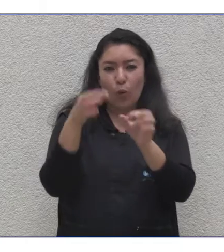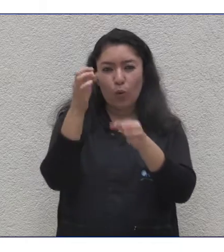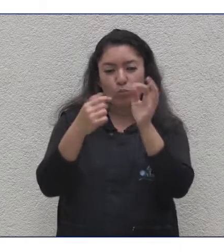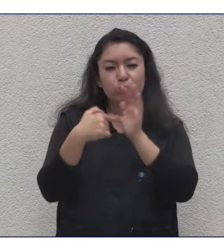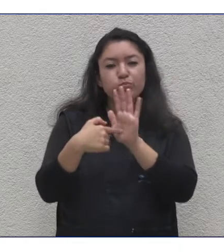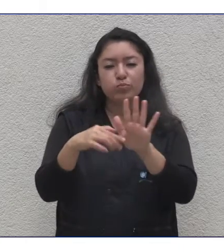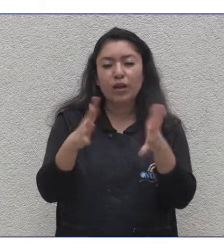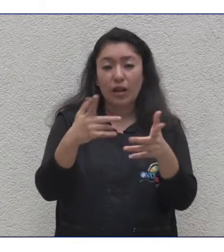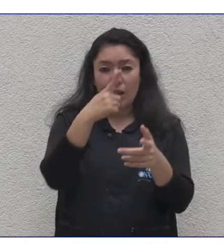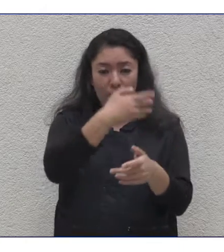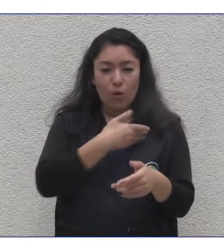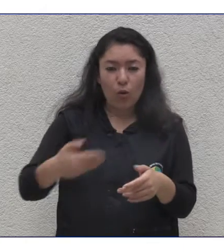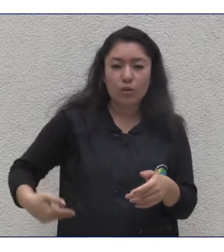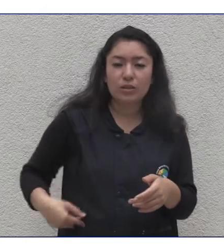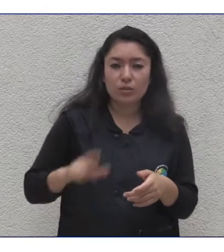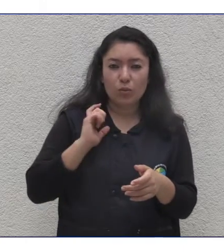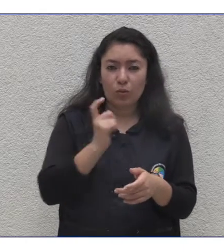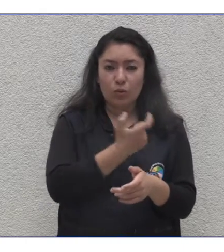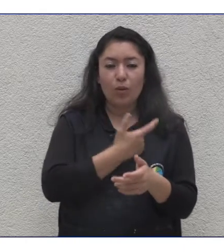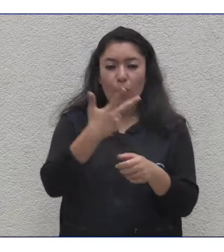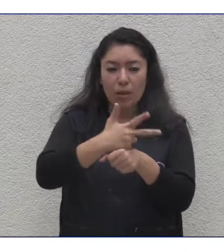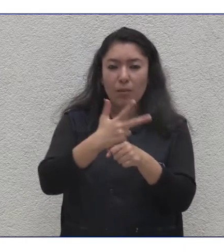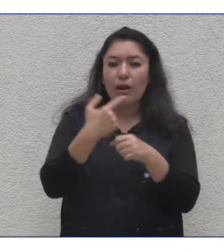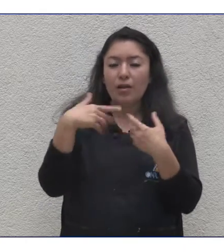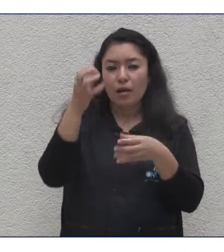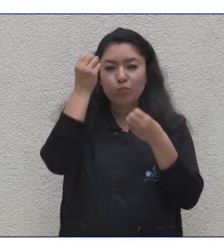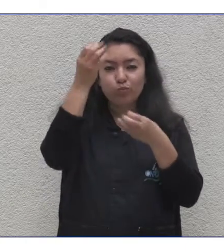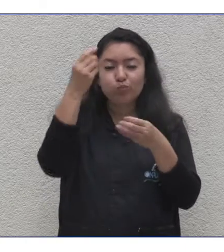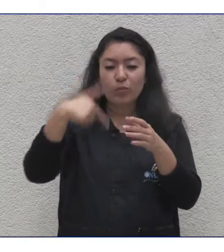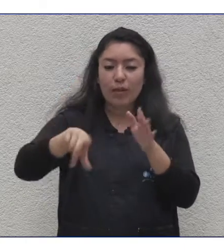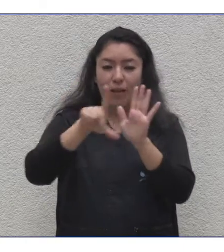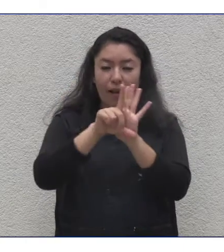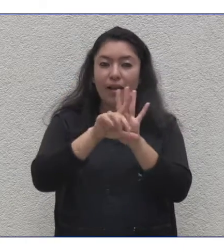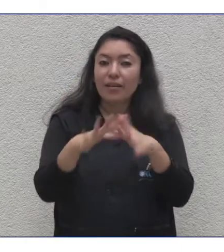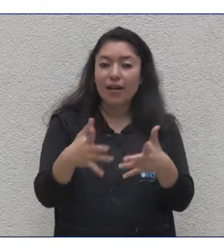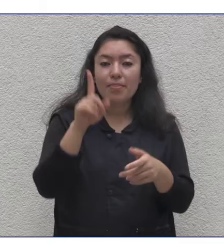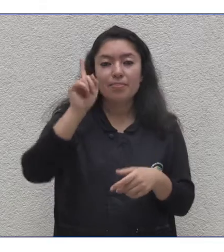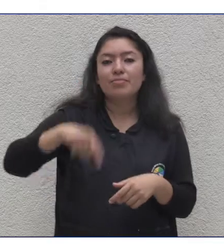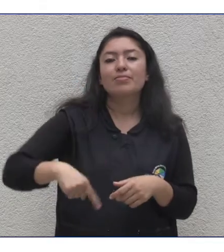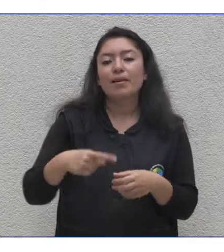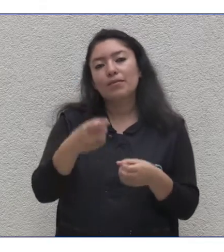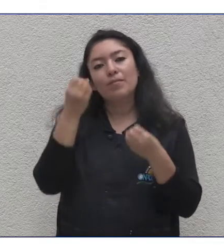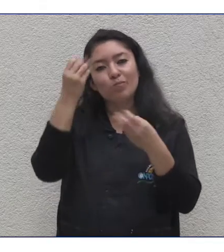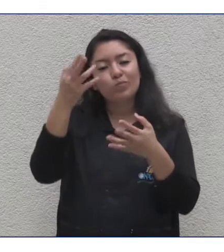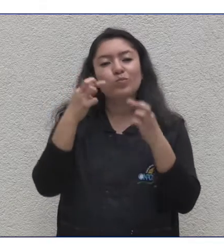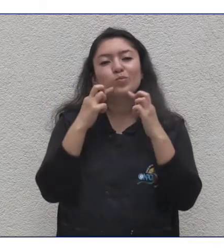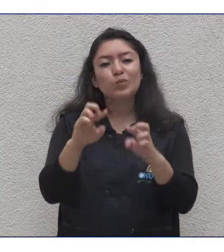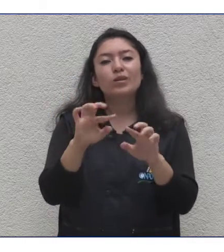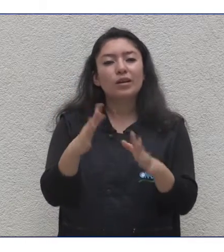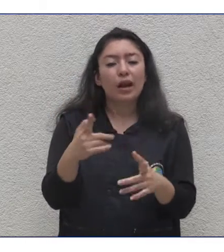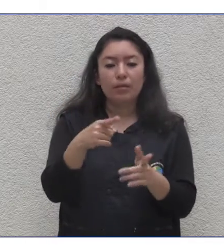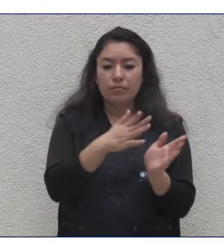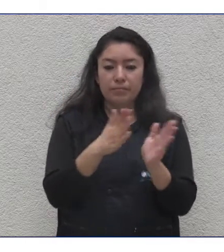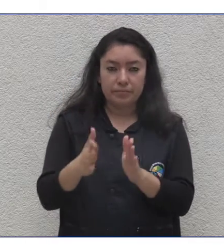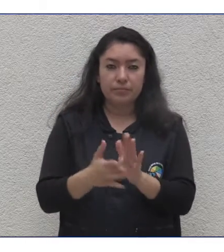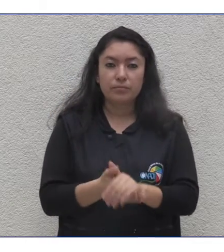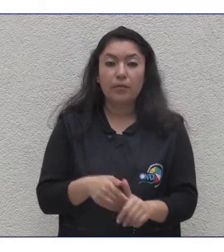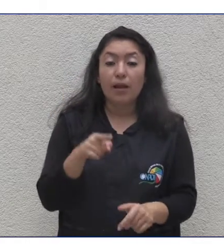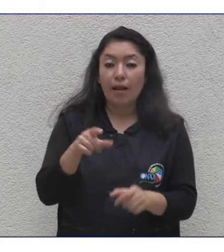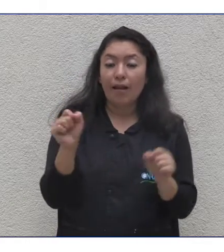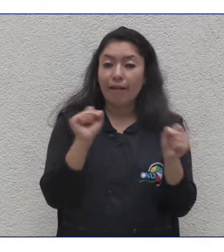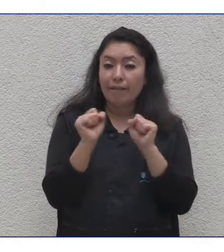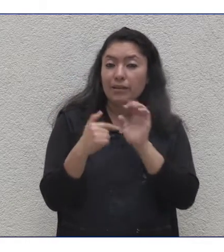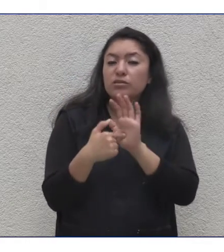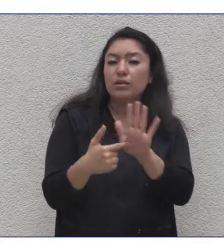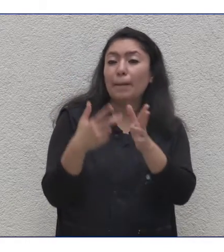de Guatemala, además de la información pública de oficio contenida en la presente ley, debe hacer pública como mínima la siguiente: